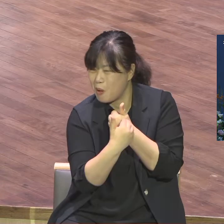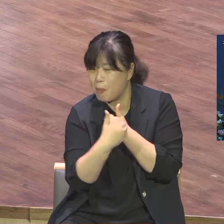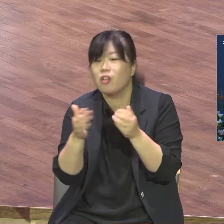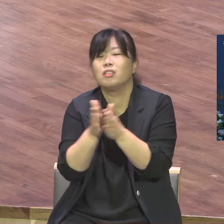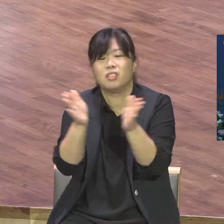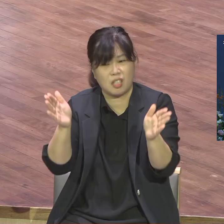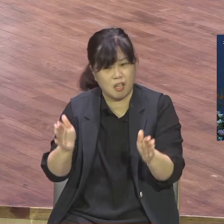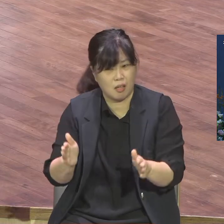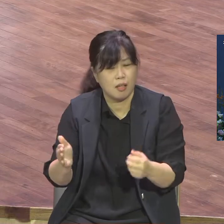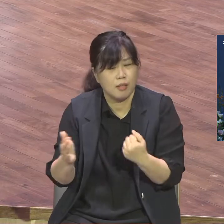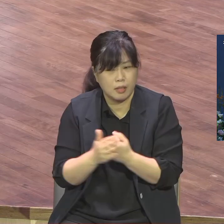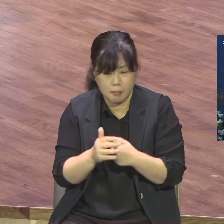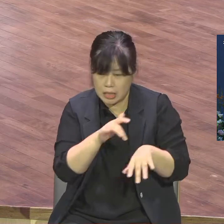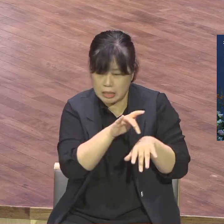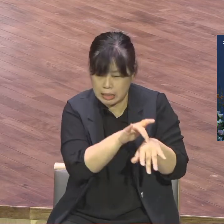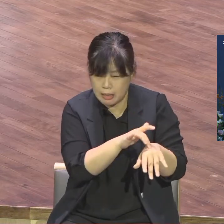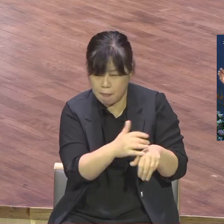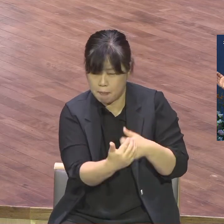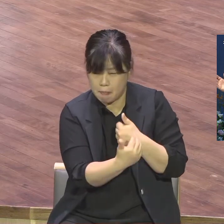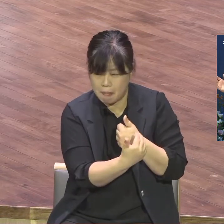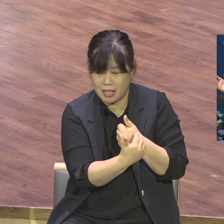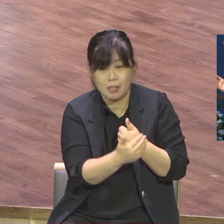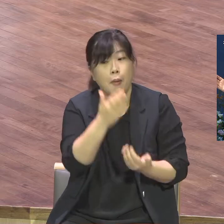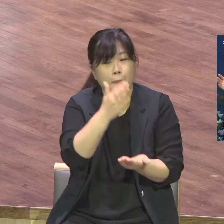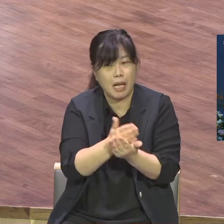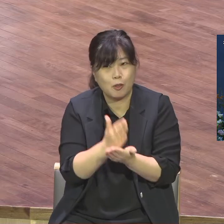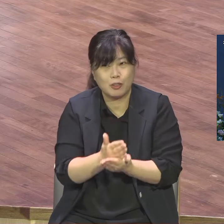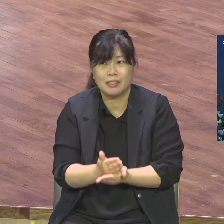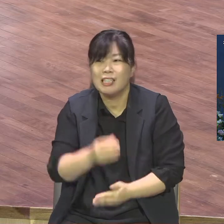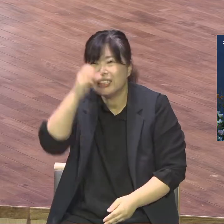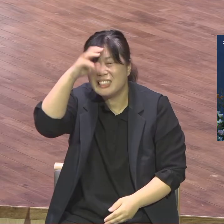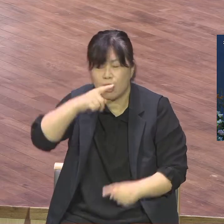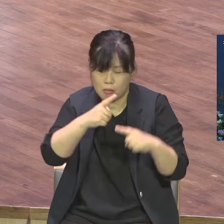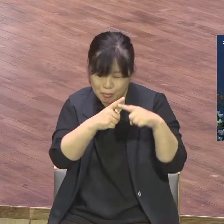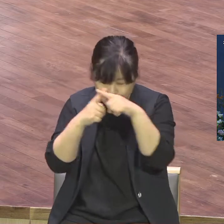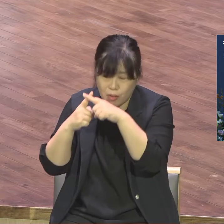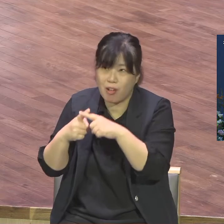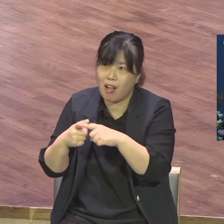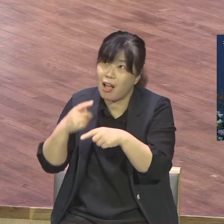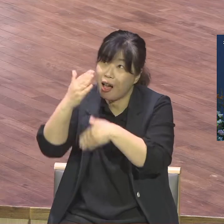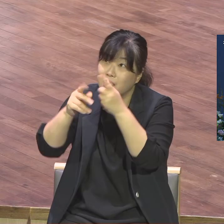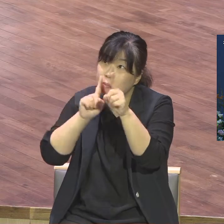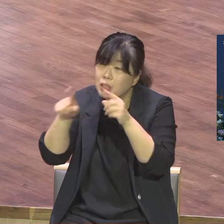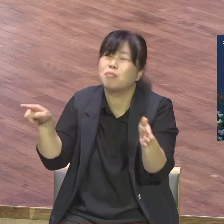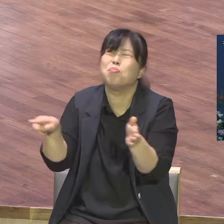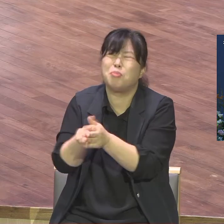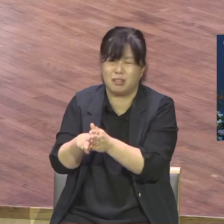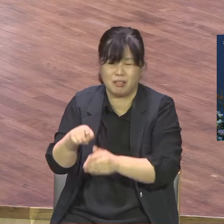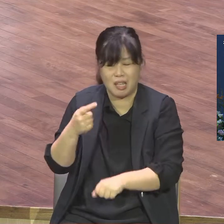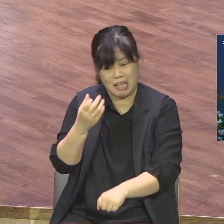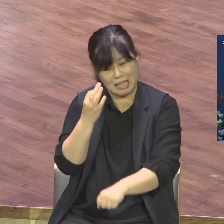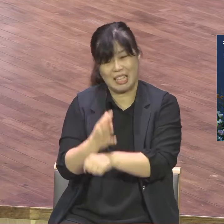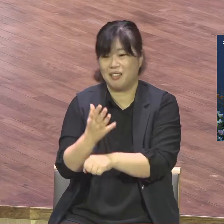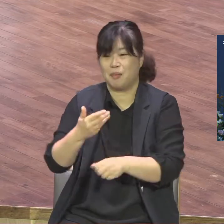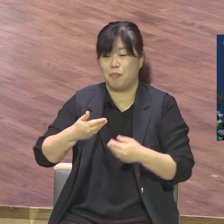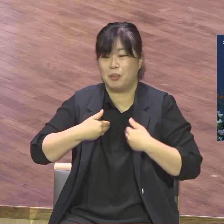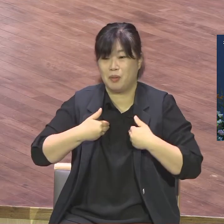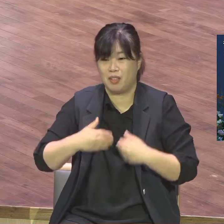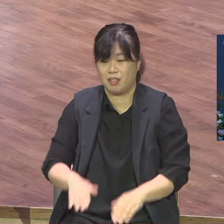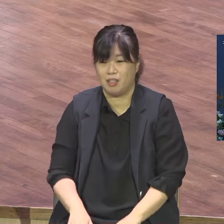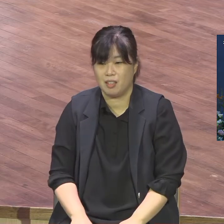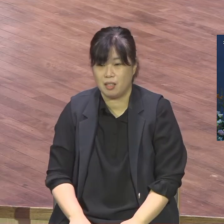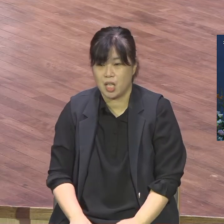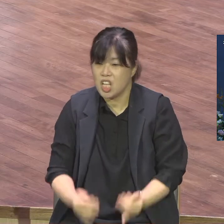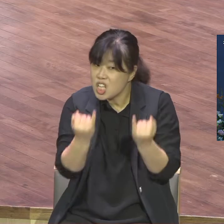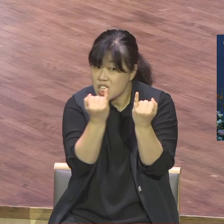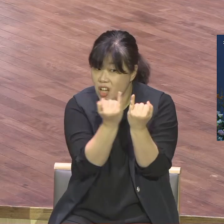앞에 심플할수록 영적 성장이 납니다. 그냥 심플해야 됩니다. 왜 여자들이 말씀드리니까 자꾸